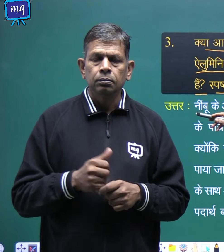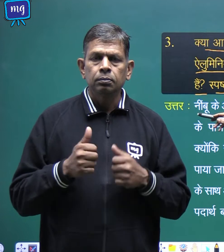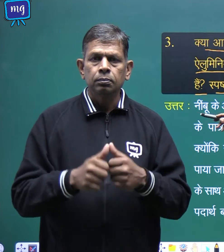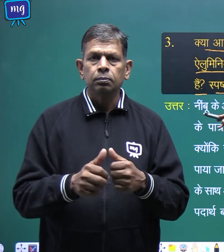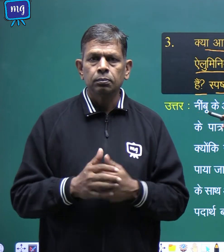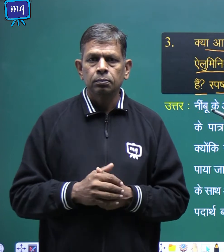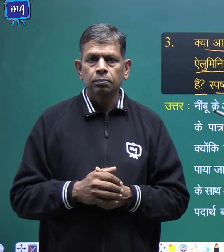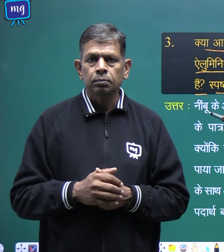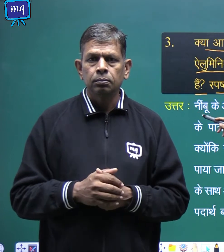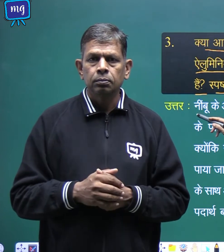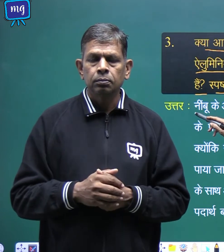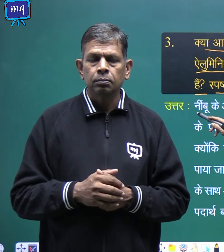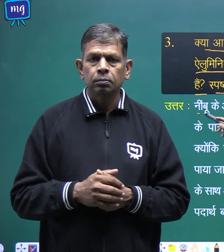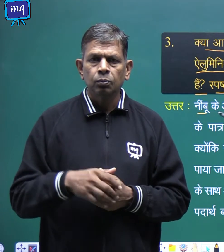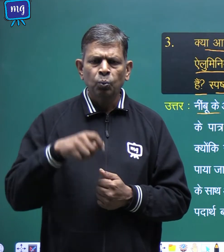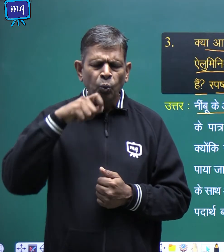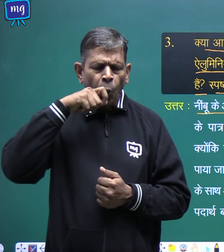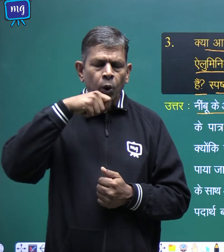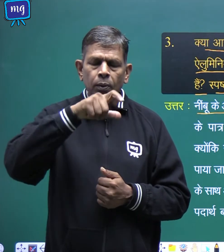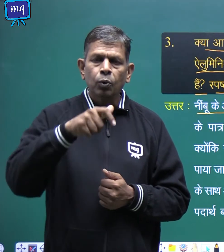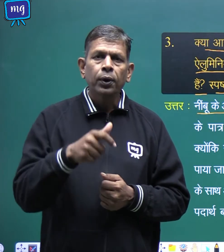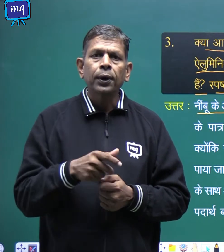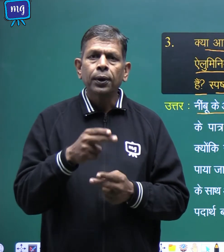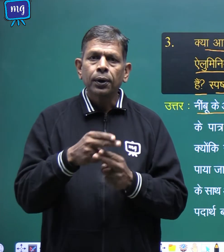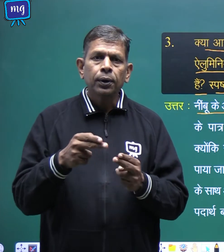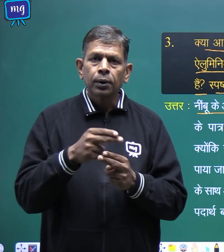उत्तर, नींबू के अचार को